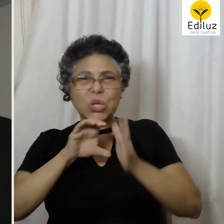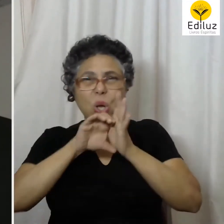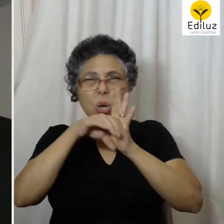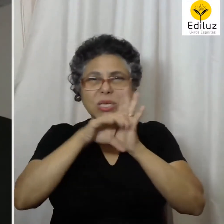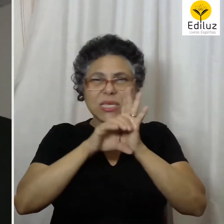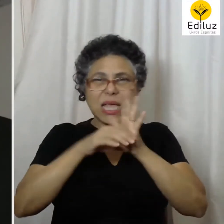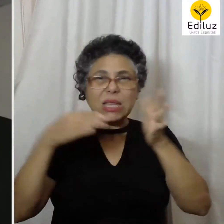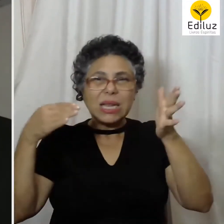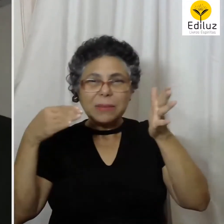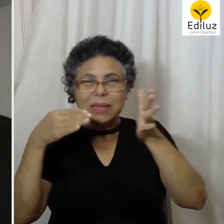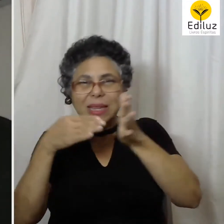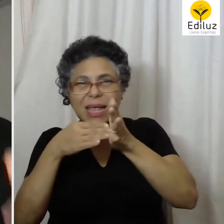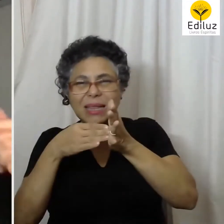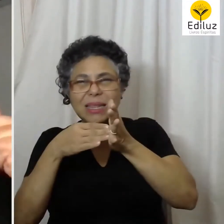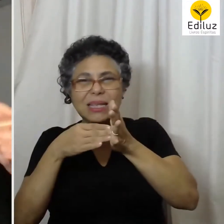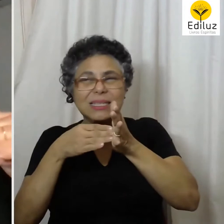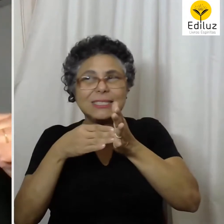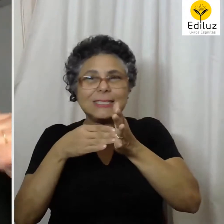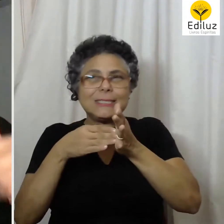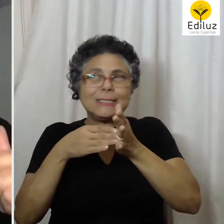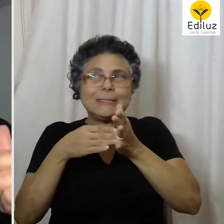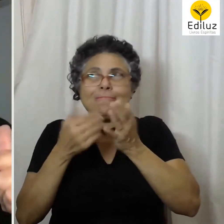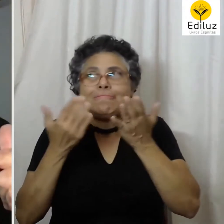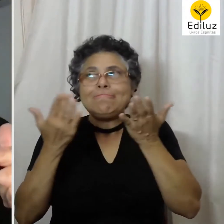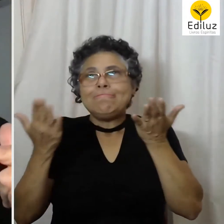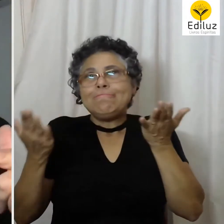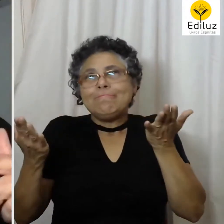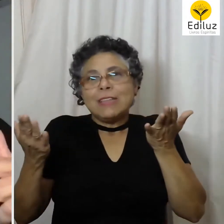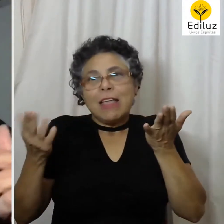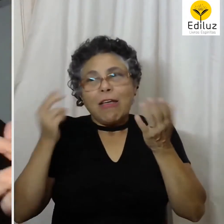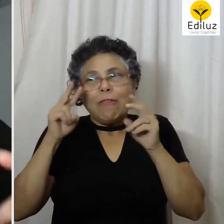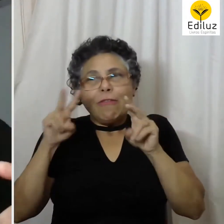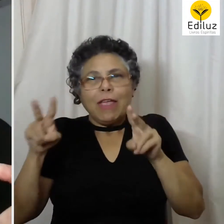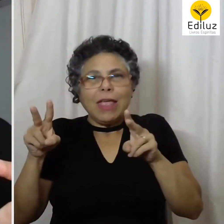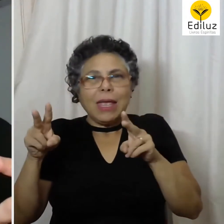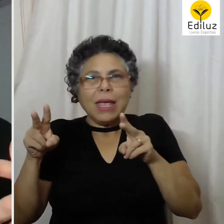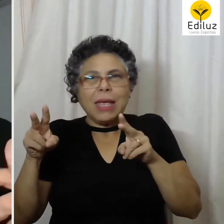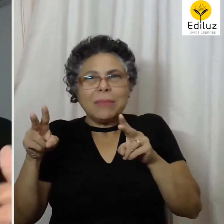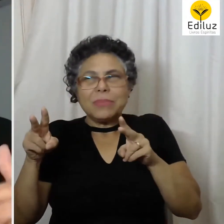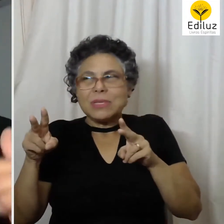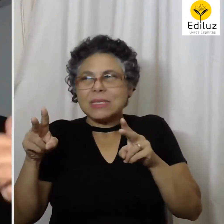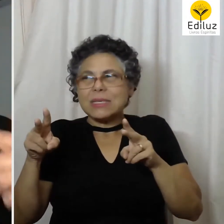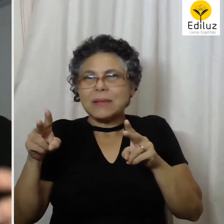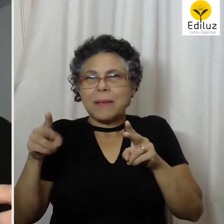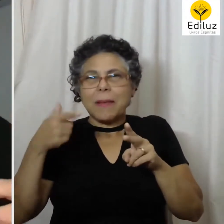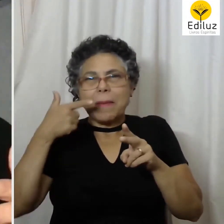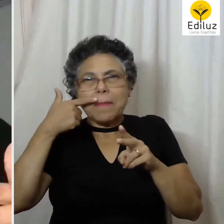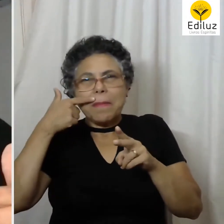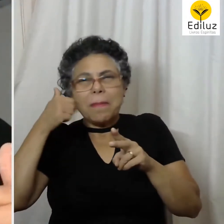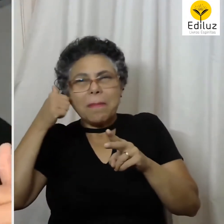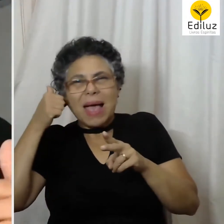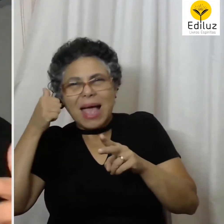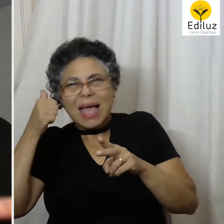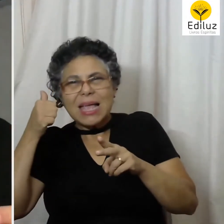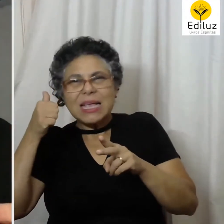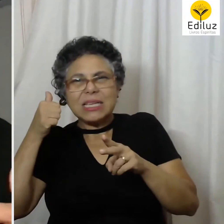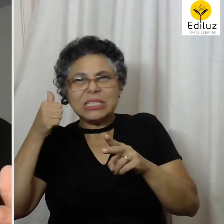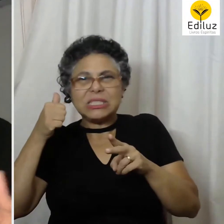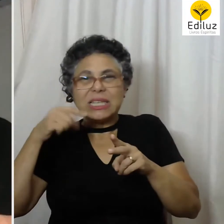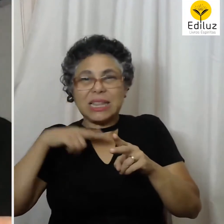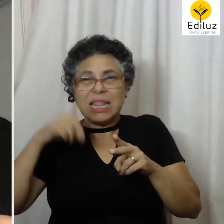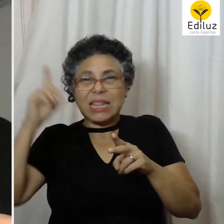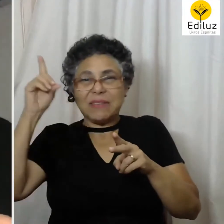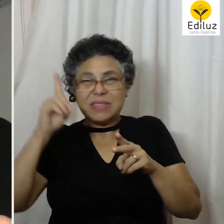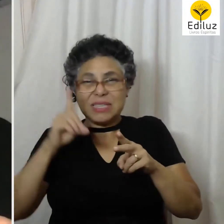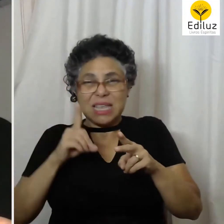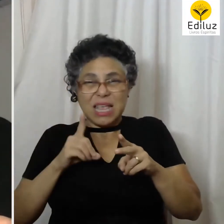limitado, restringimos. E vemos até pais de deficientes que condenam os seus